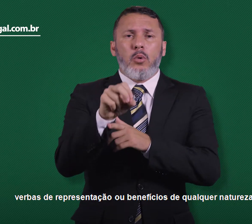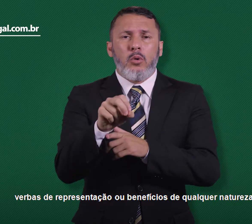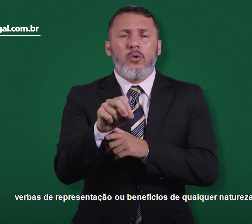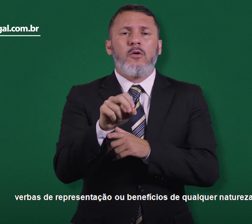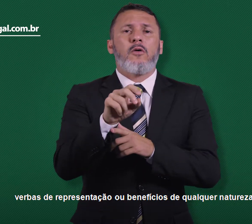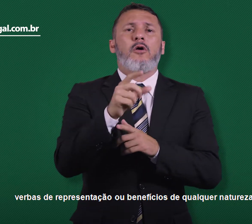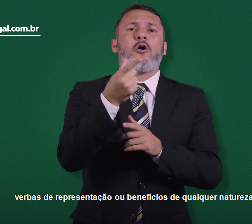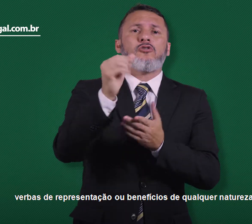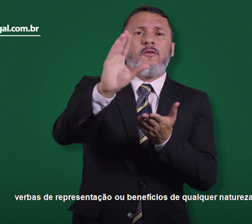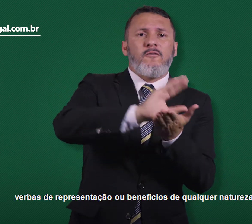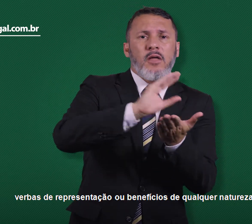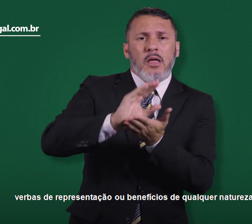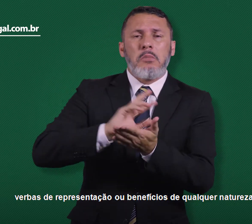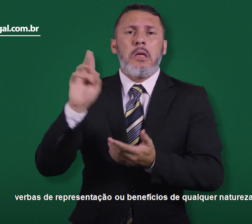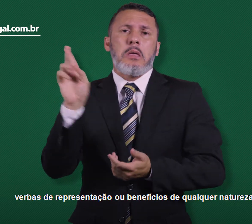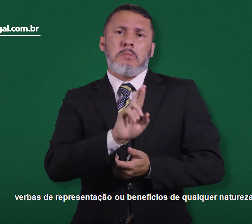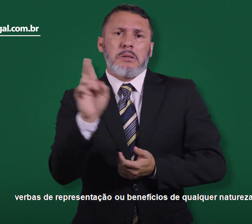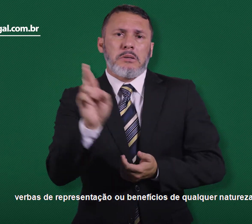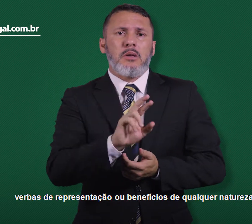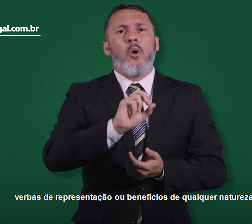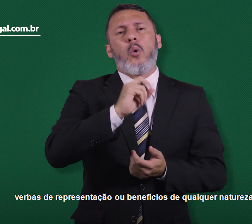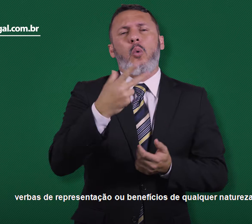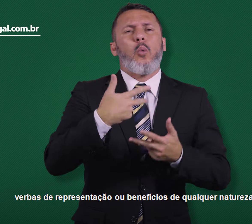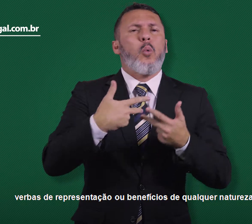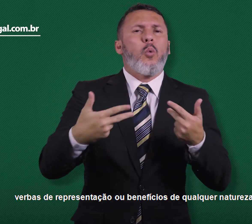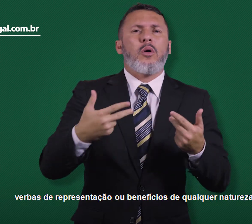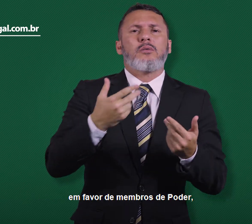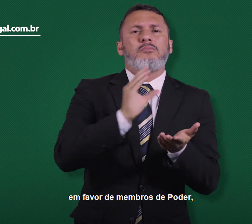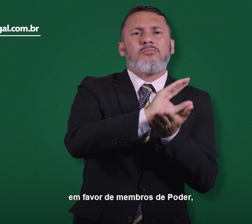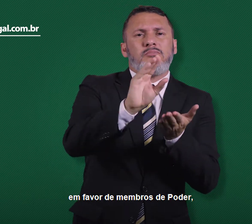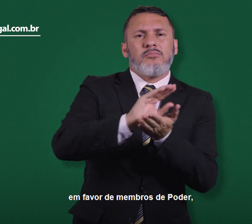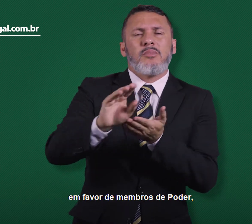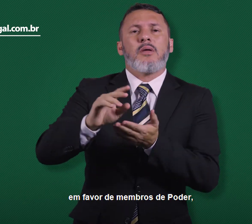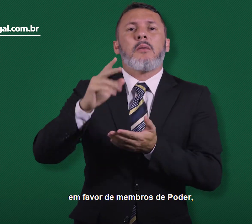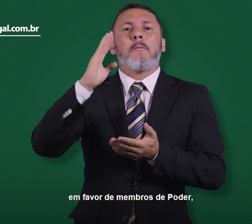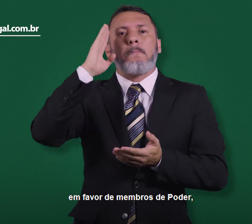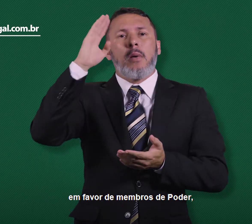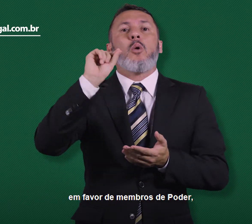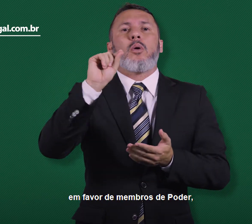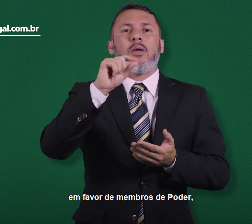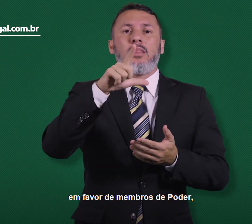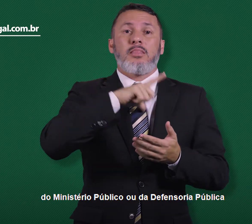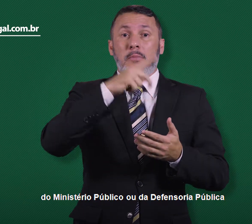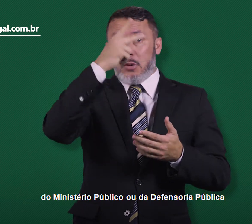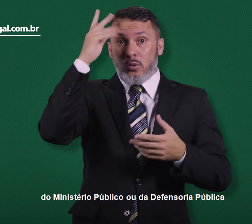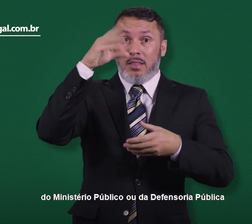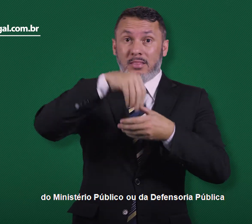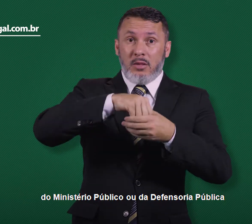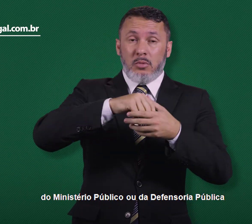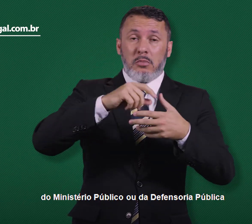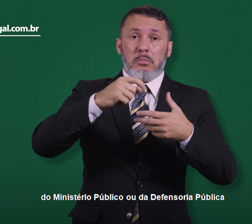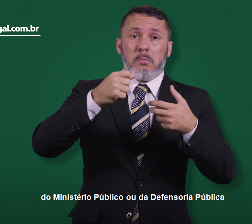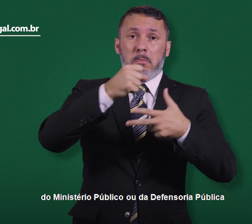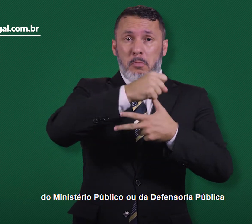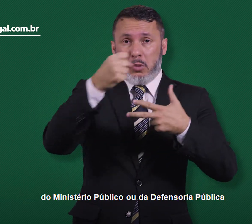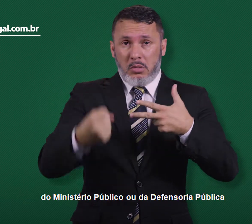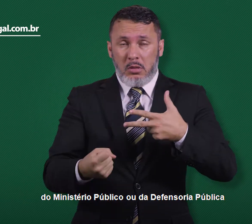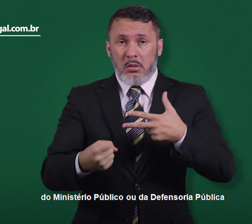de representação ou benefícios de qualquer natureza em favor de membros de poder, do Ministério Público ou da Defensoria